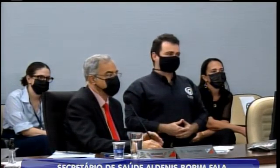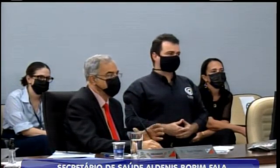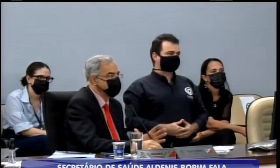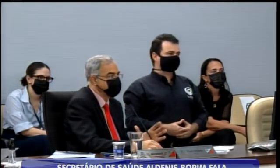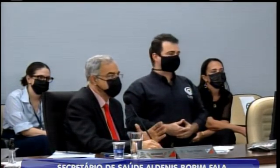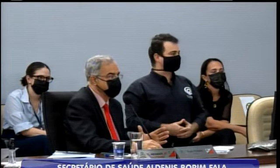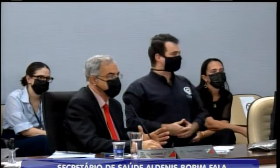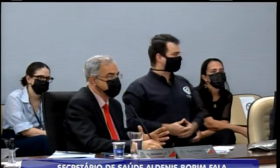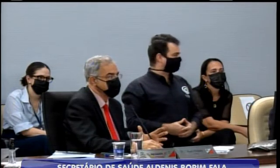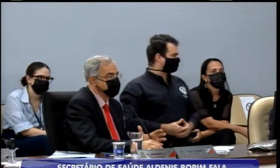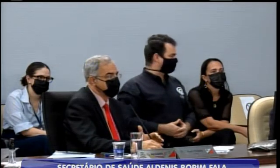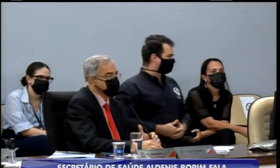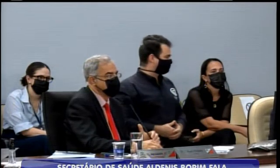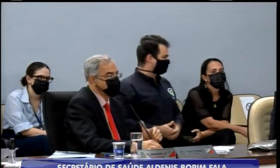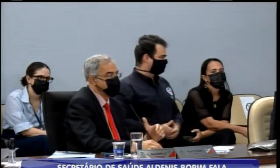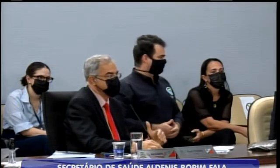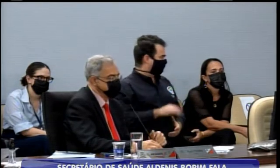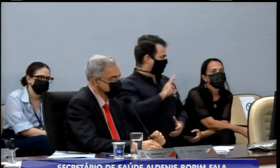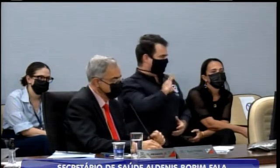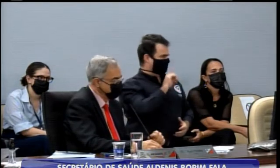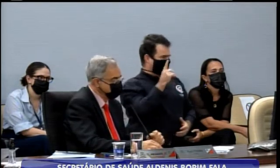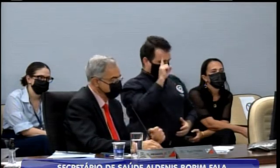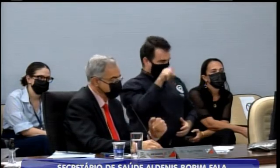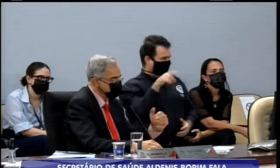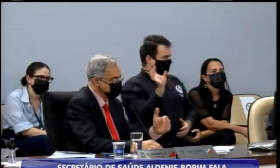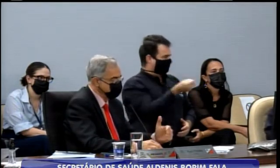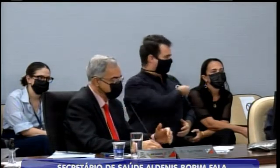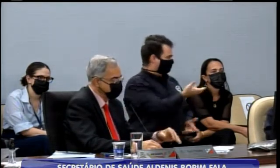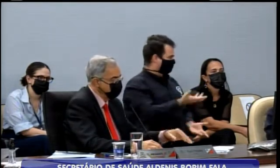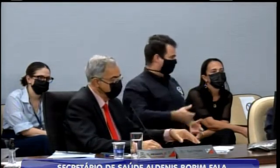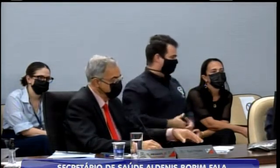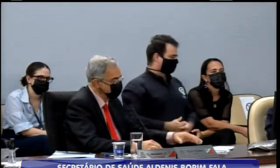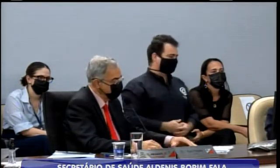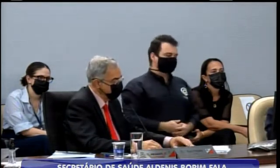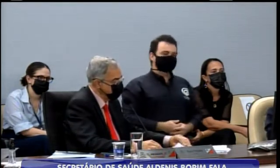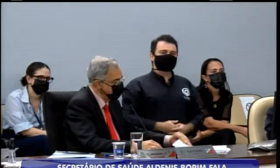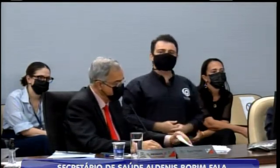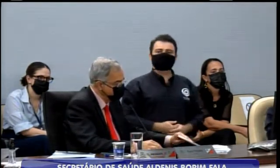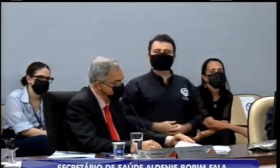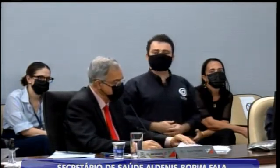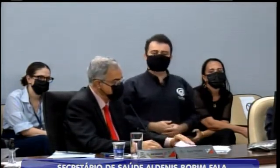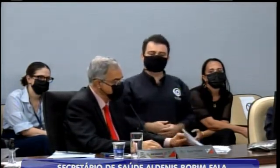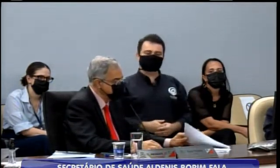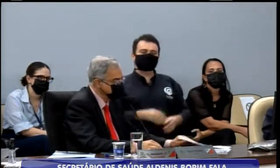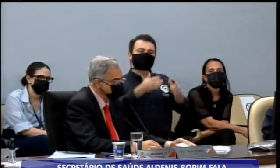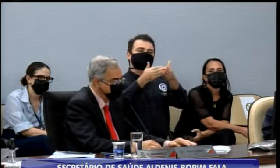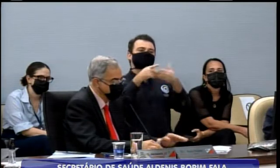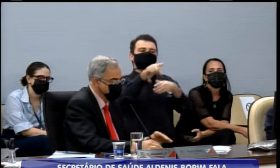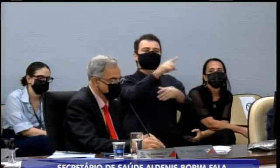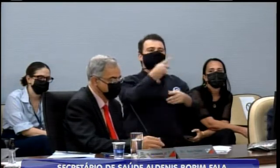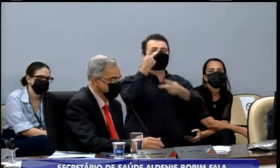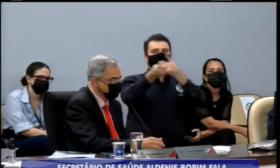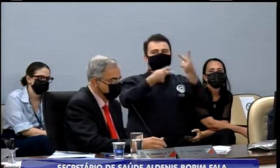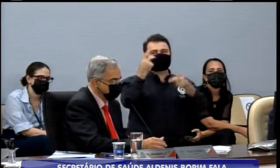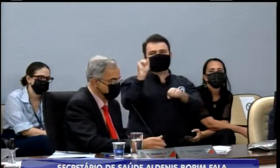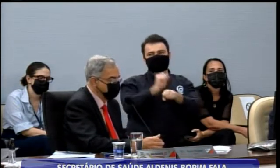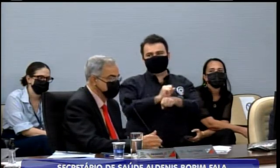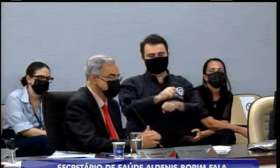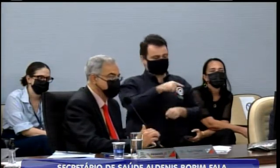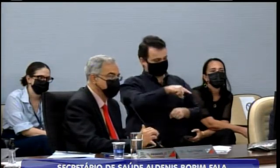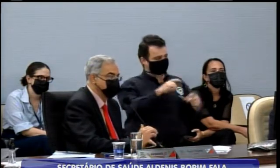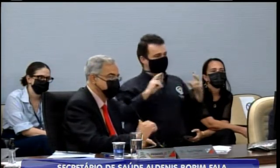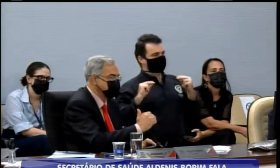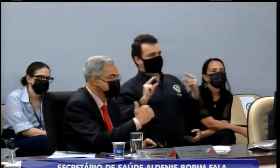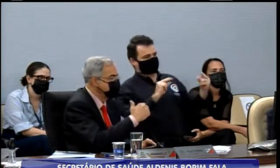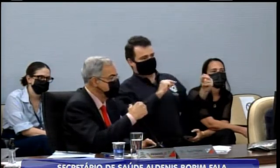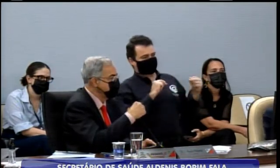encarecidamente que vocês... Nós vamos para a votação daqui a pouquinho. Eu peço que não façam isso, por favor, que